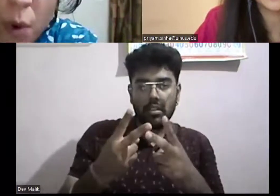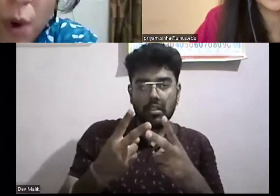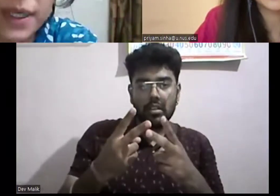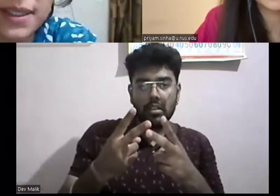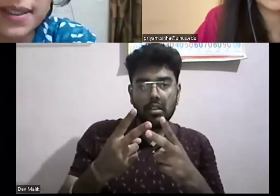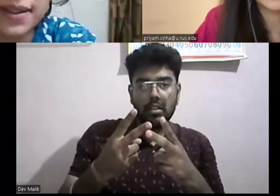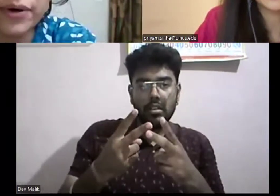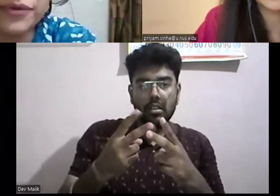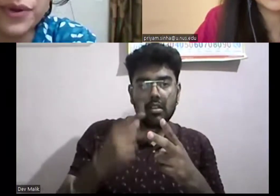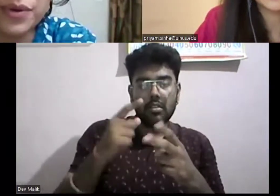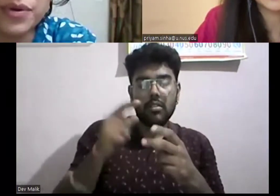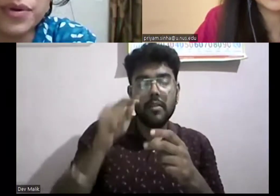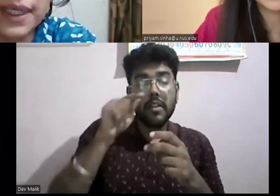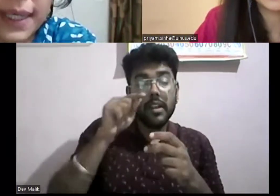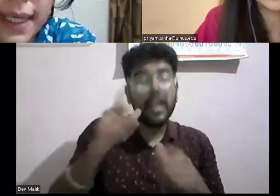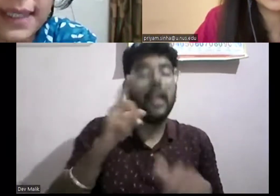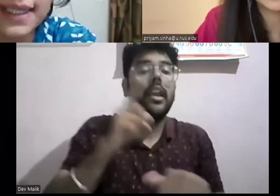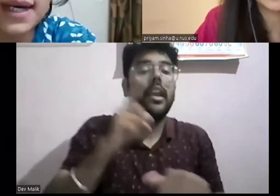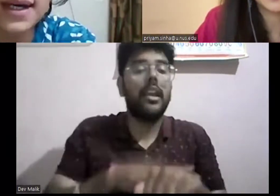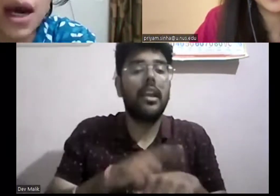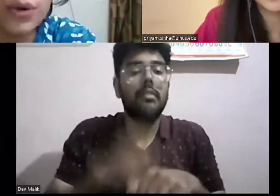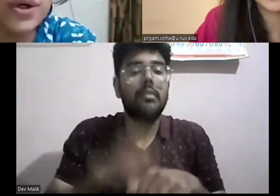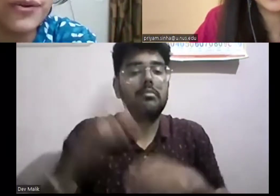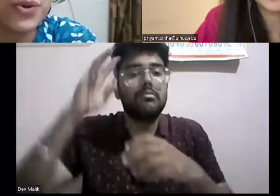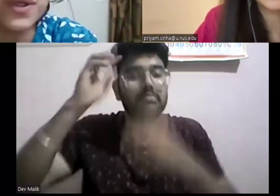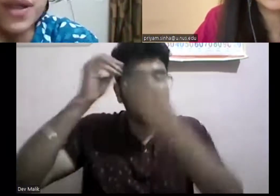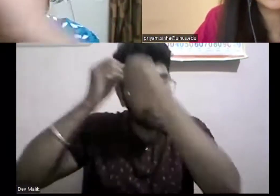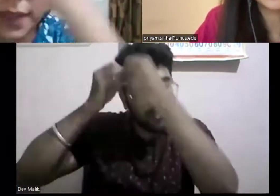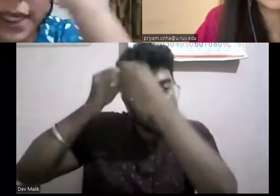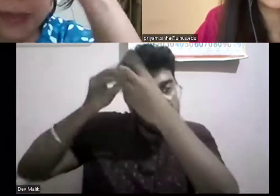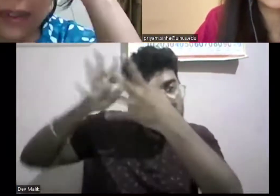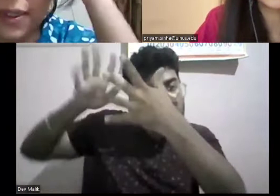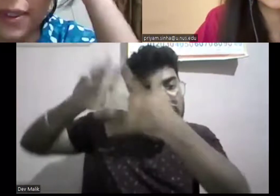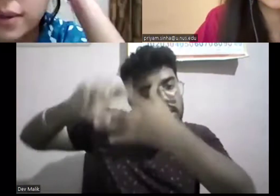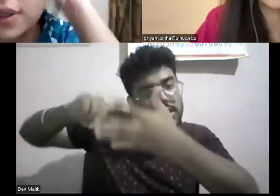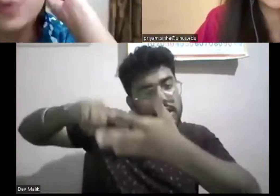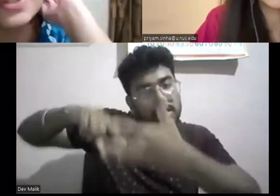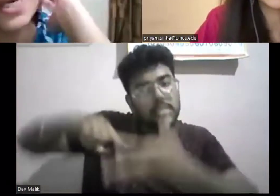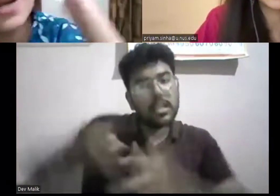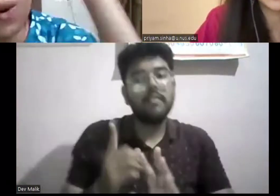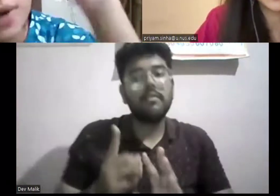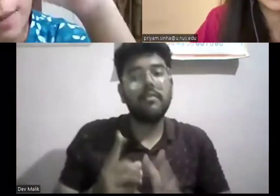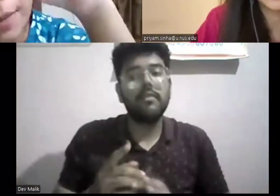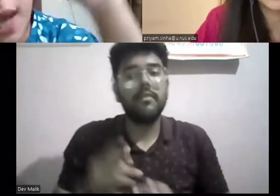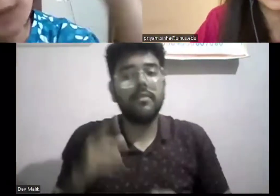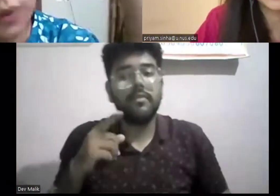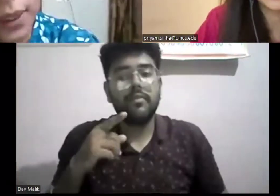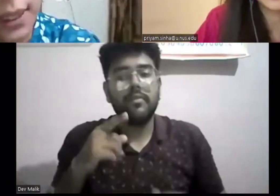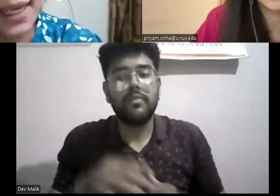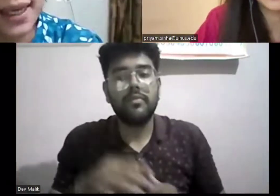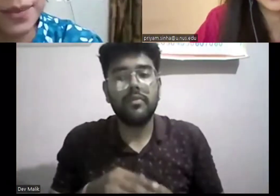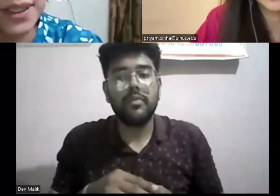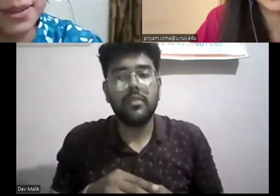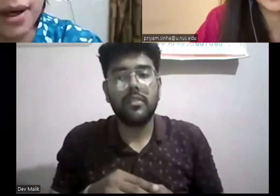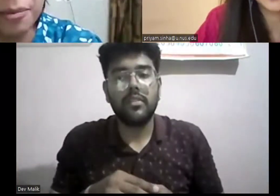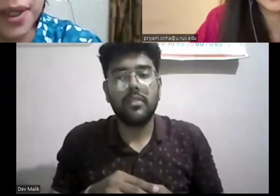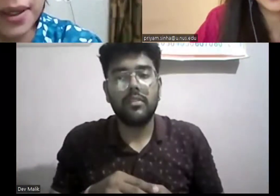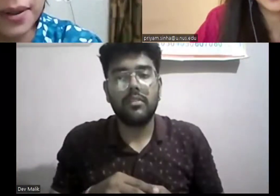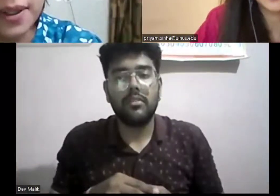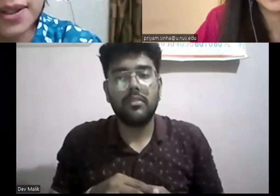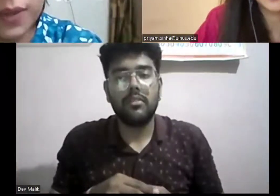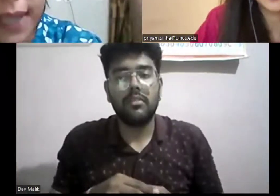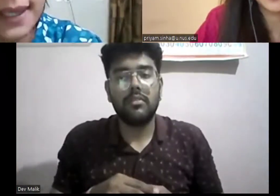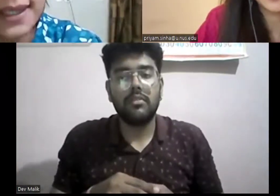that moment of creating a cloud of story around that person? उसके around आप क्या बुनते हैं अपने दिमाग